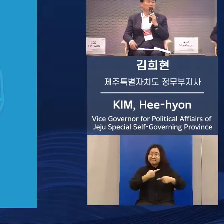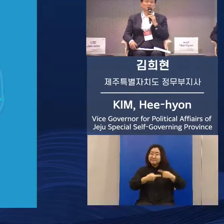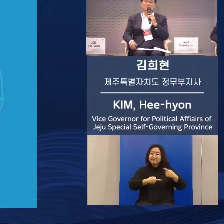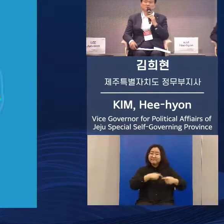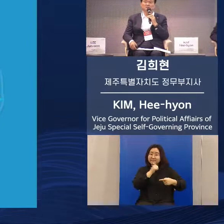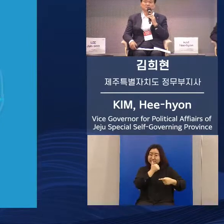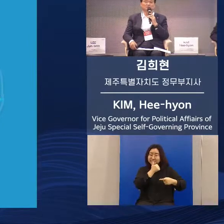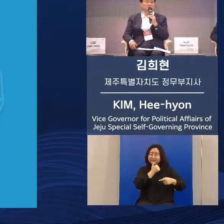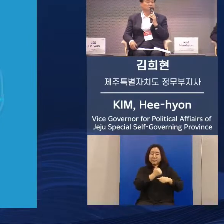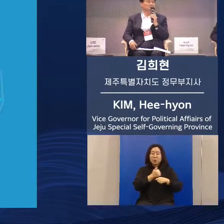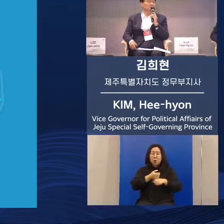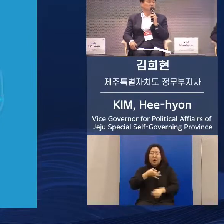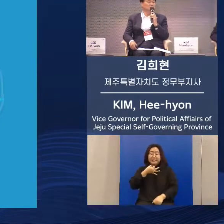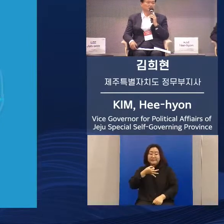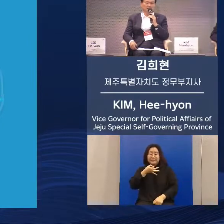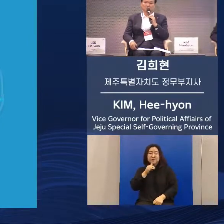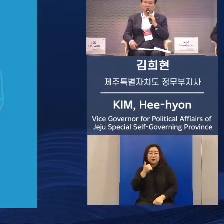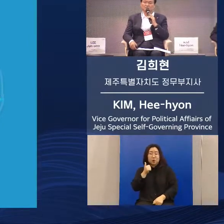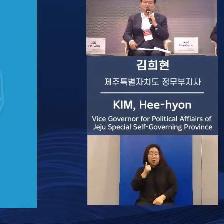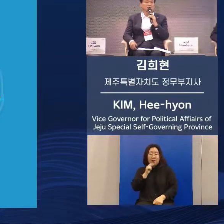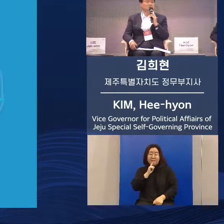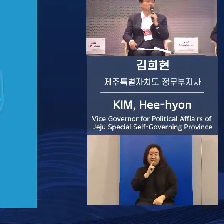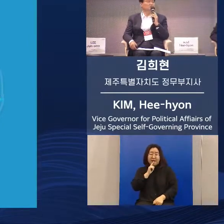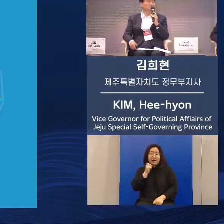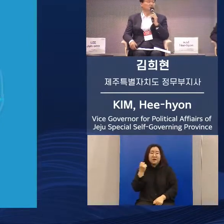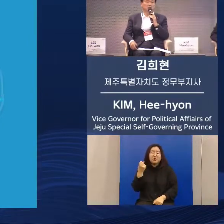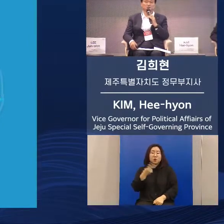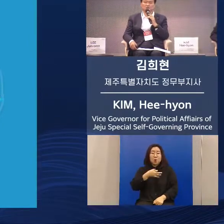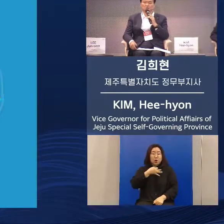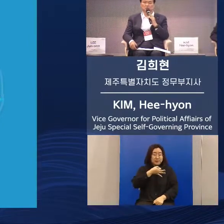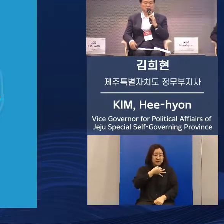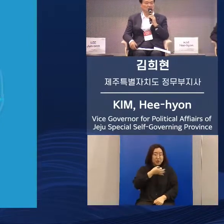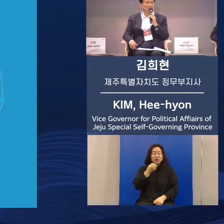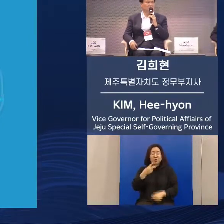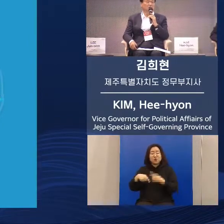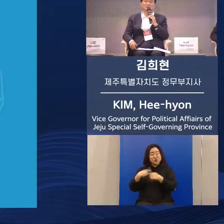수어로 통역하고 음성으로 또 말하고 또 음성으로